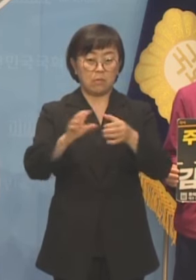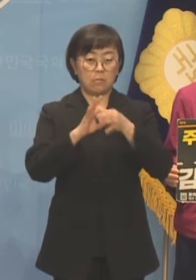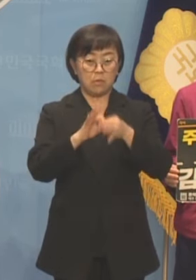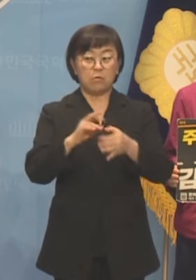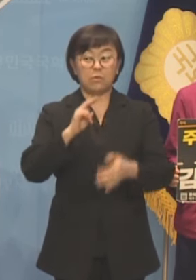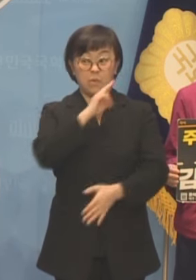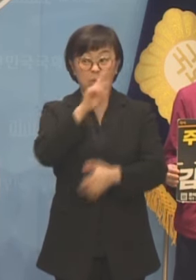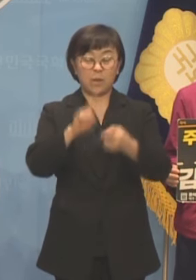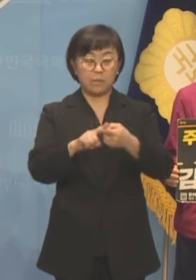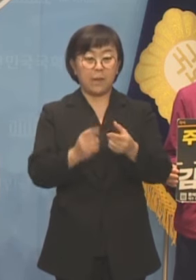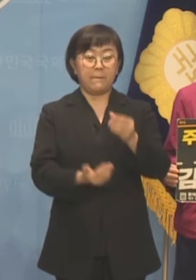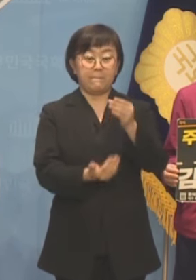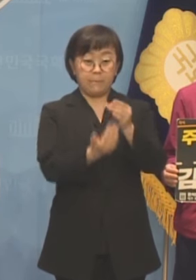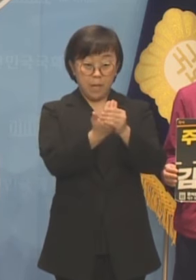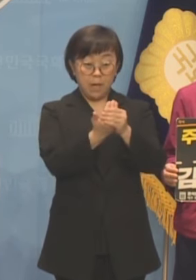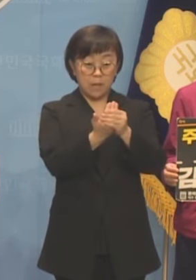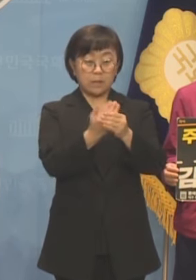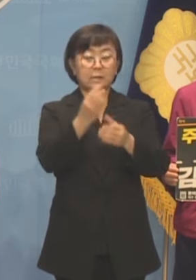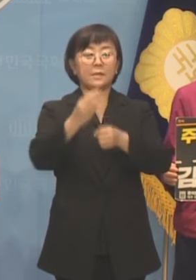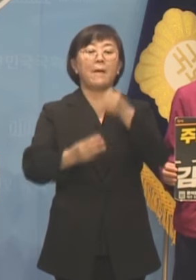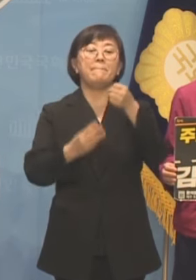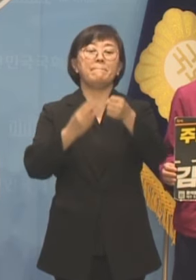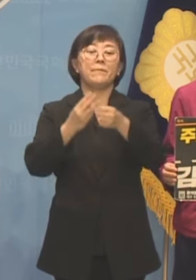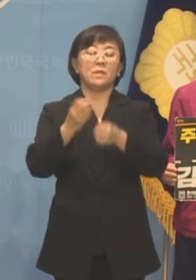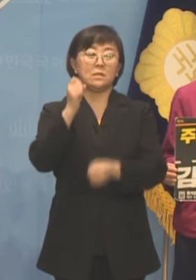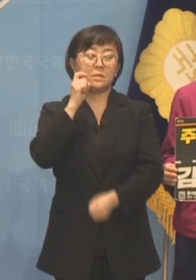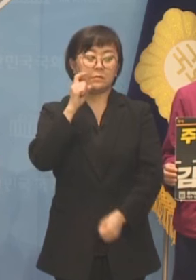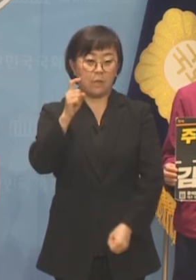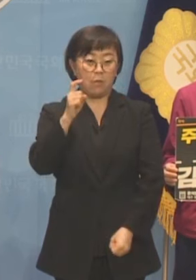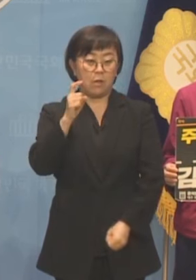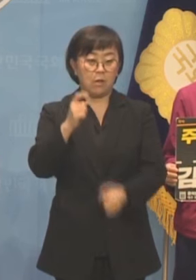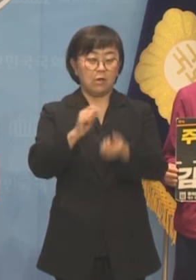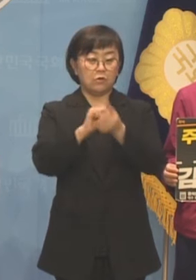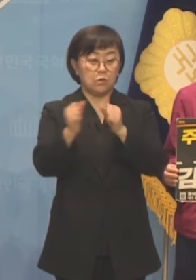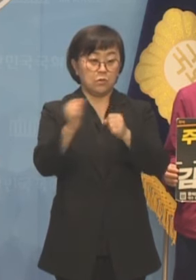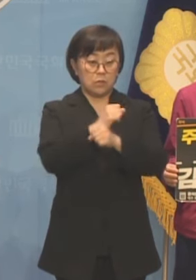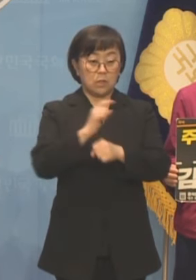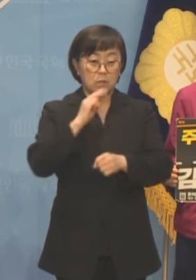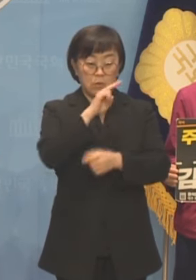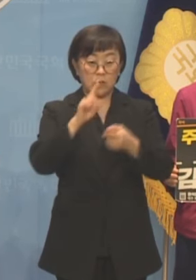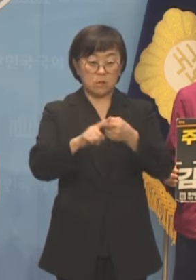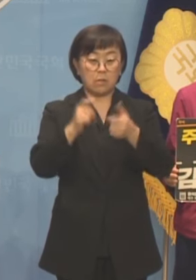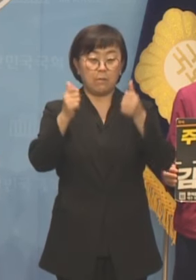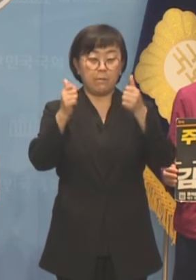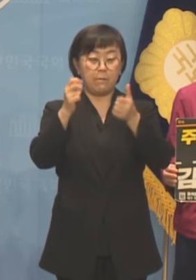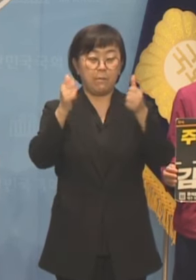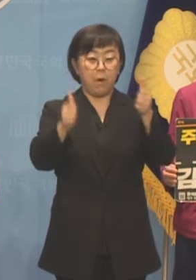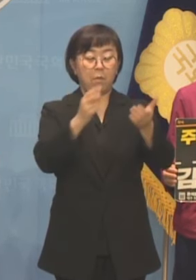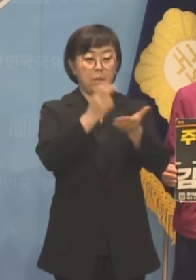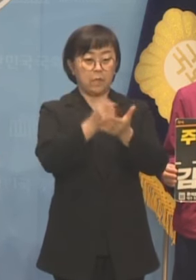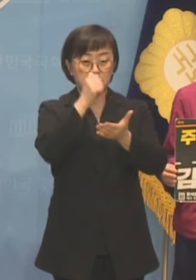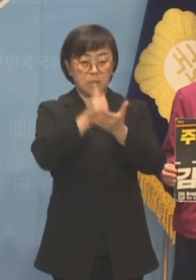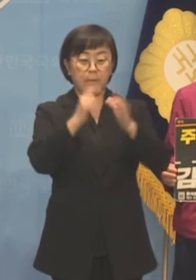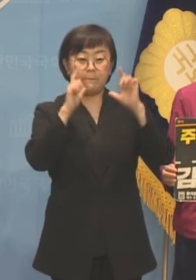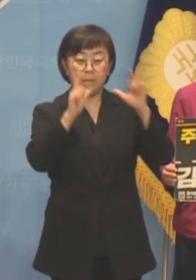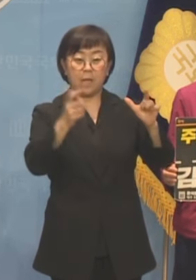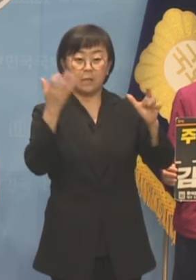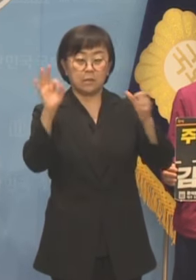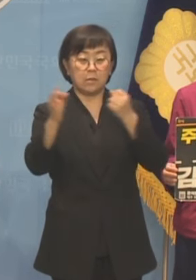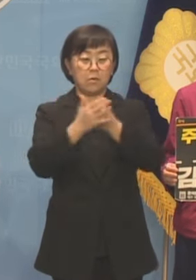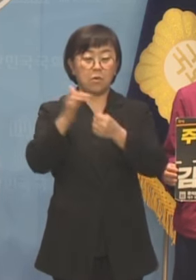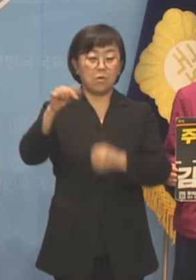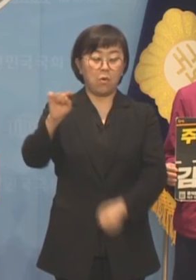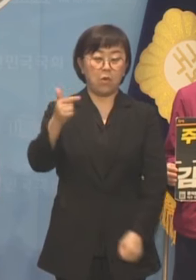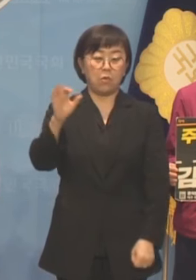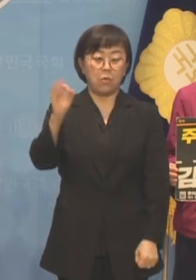유혹이 불거진지 3년 10개월이 지났습니다 주가조작 이으로 법원에서 유죄를 선고받은